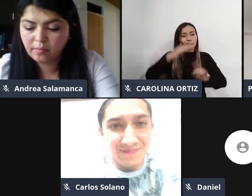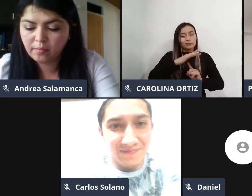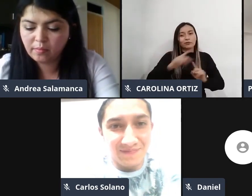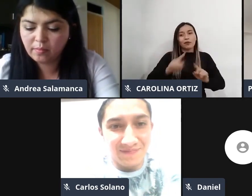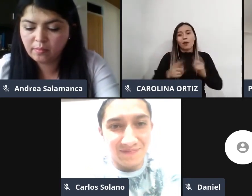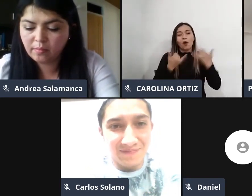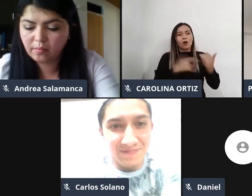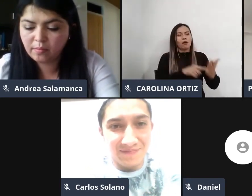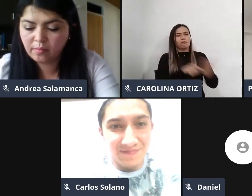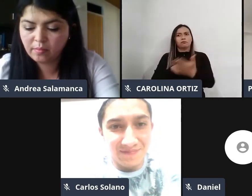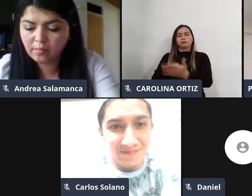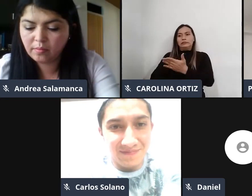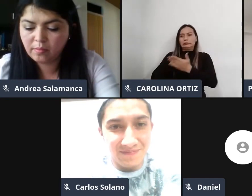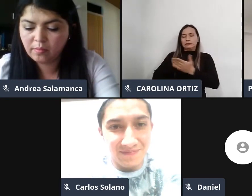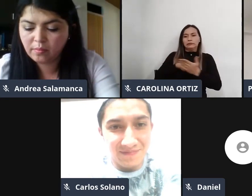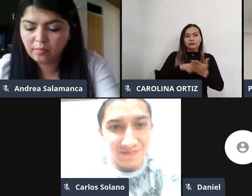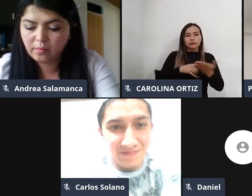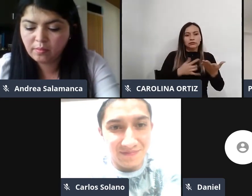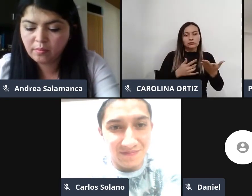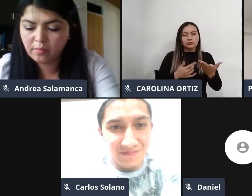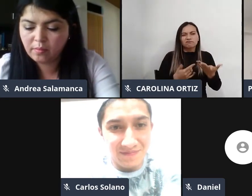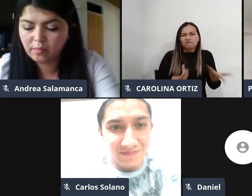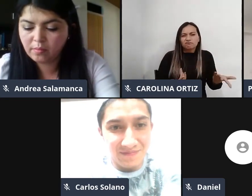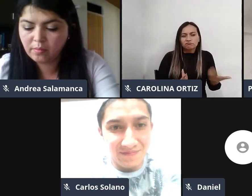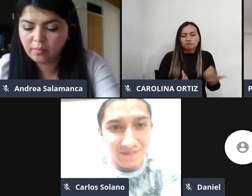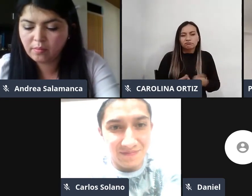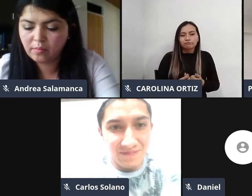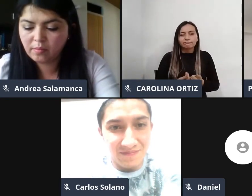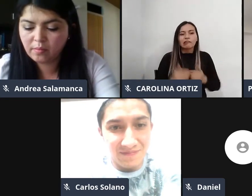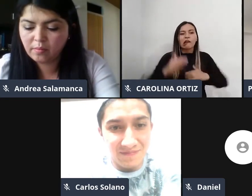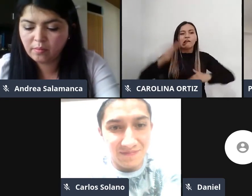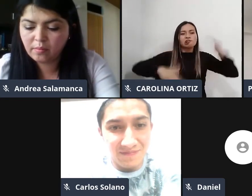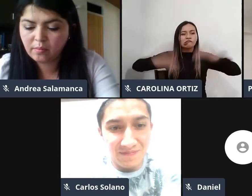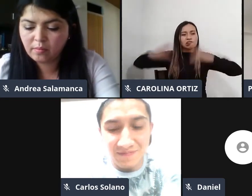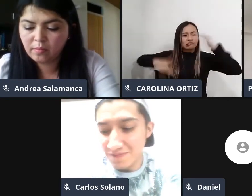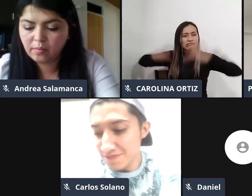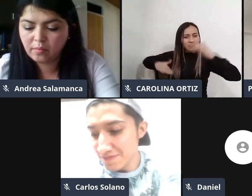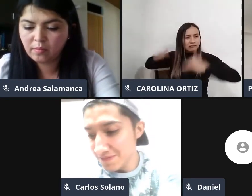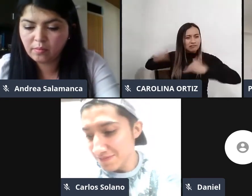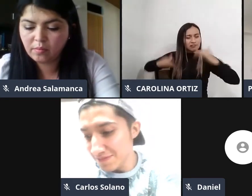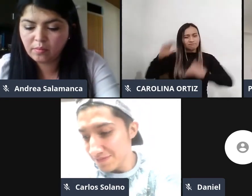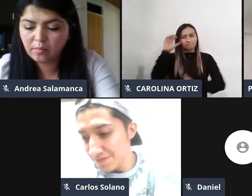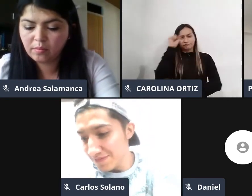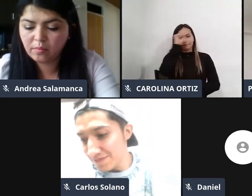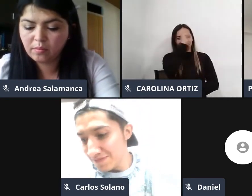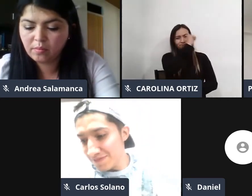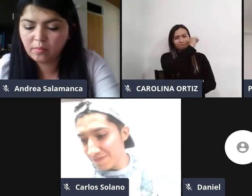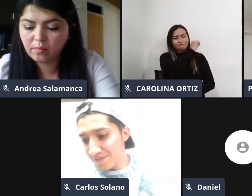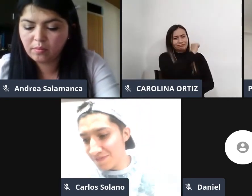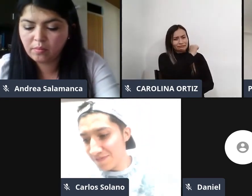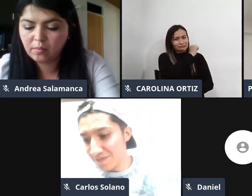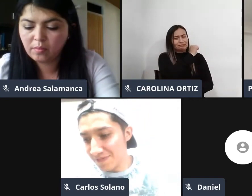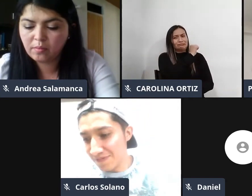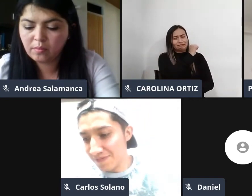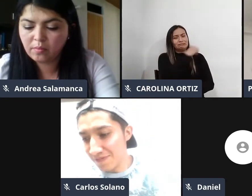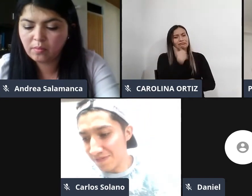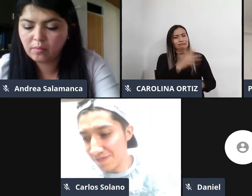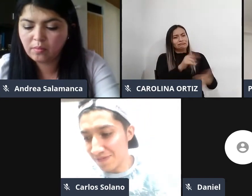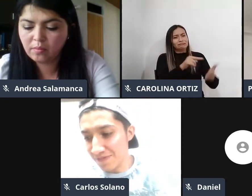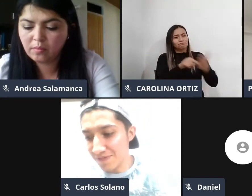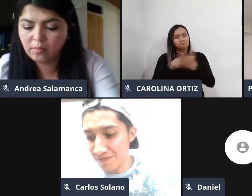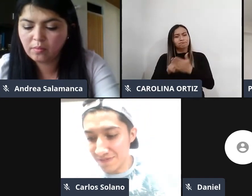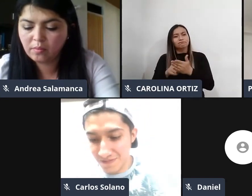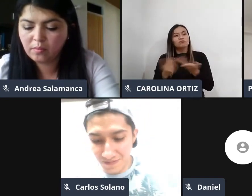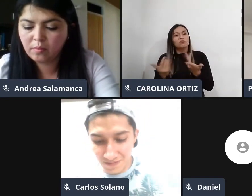y muchas, y es la desigualdad, las desigualdades, esta matriz de la desigualdad existente en